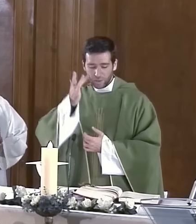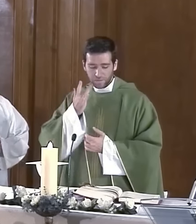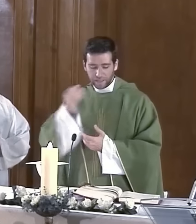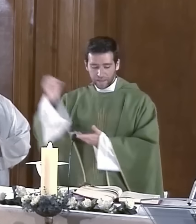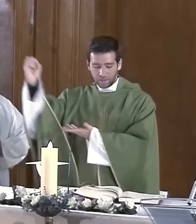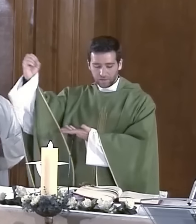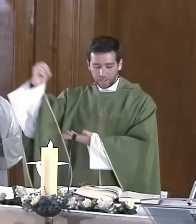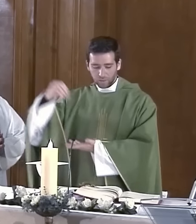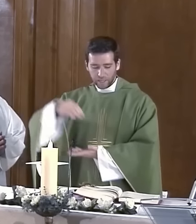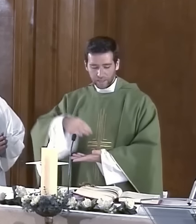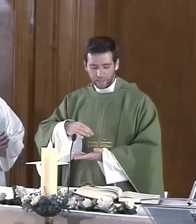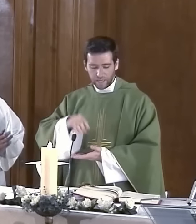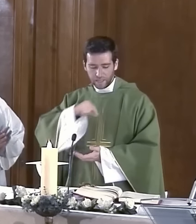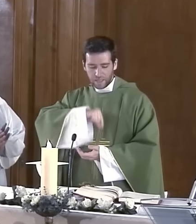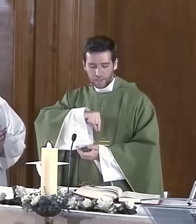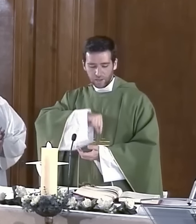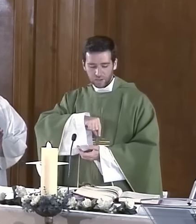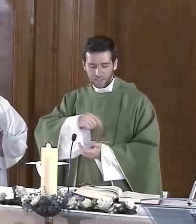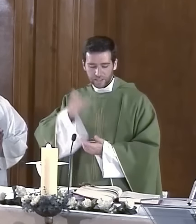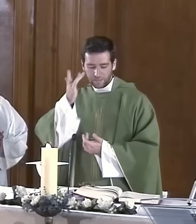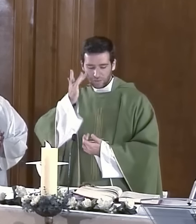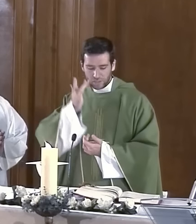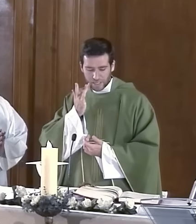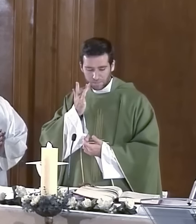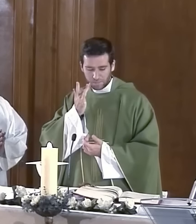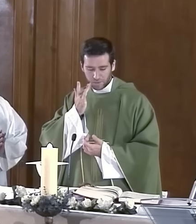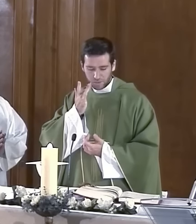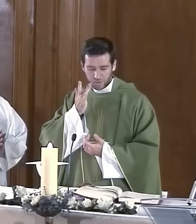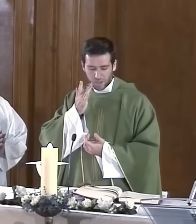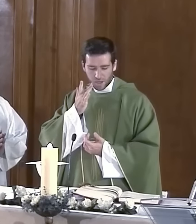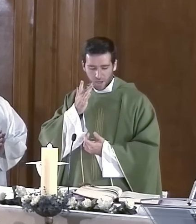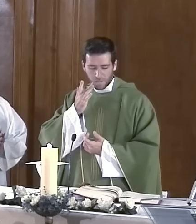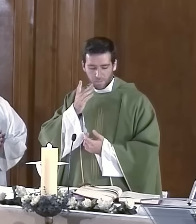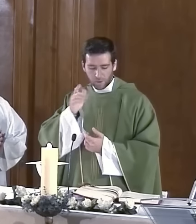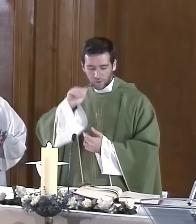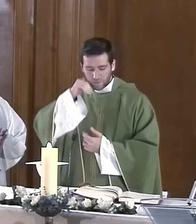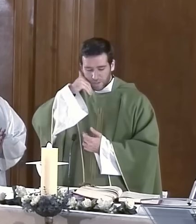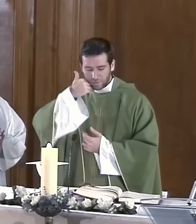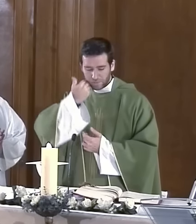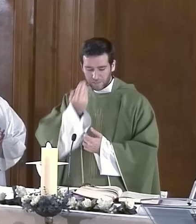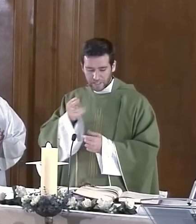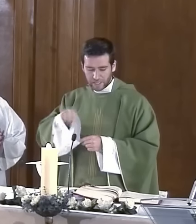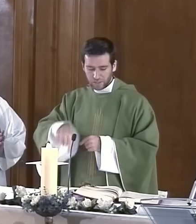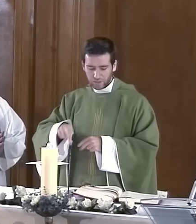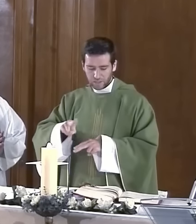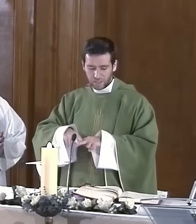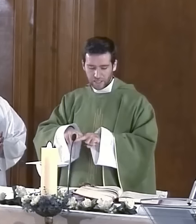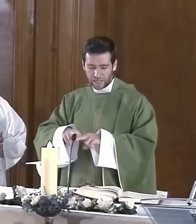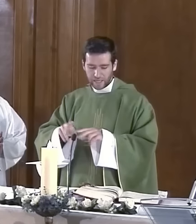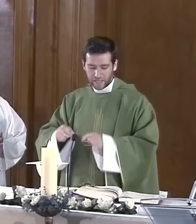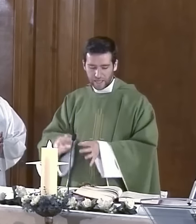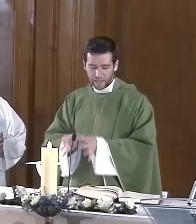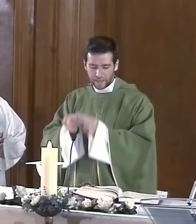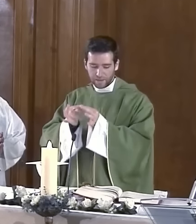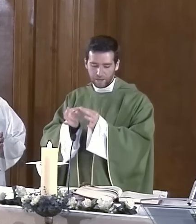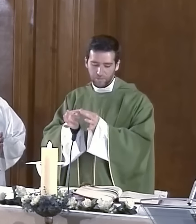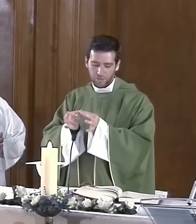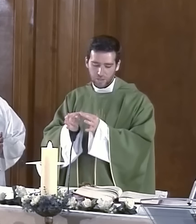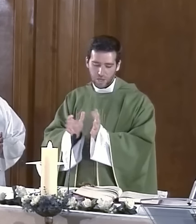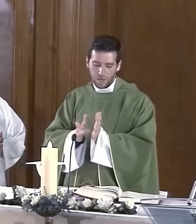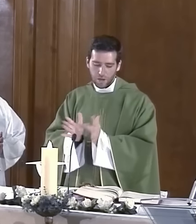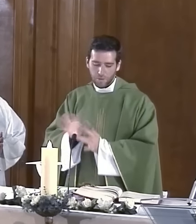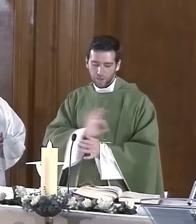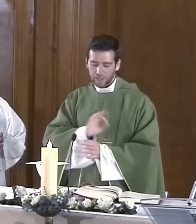la purificación de tu gracia nos sintamos limpios por los mismos misterios que